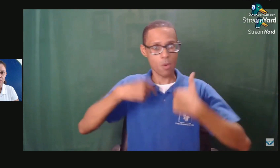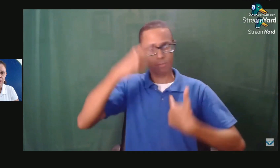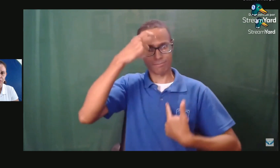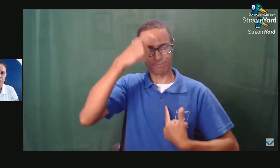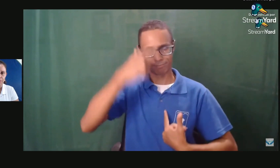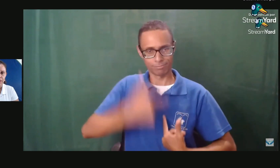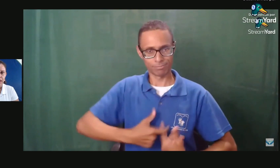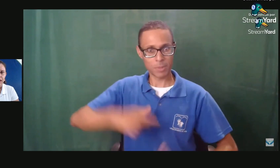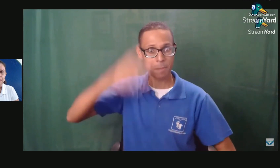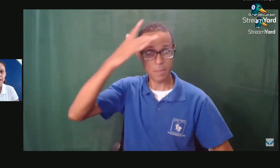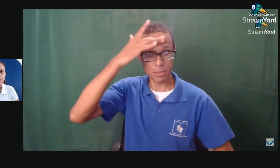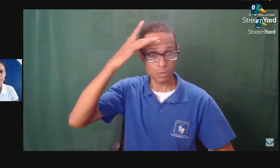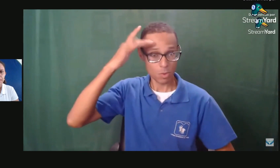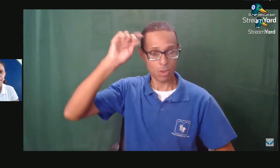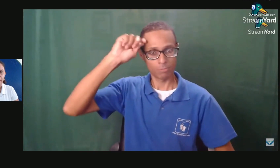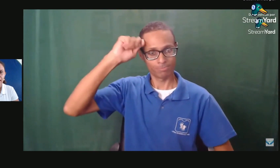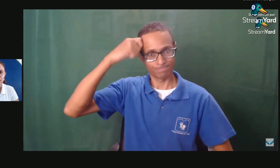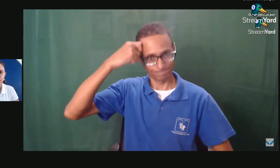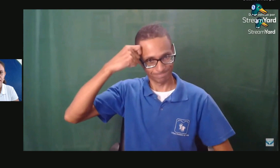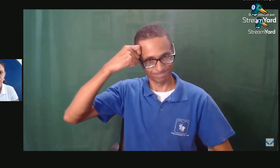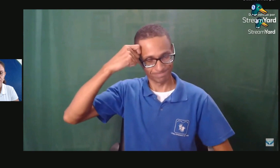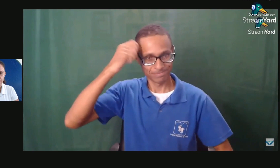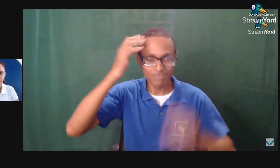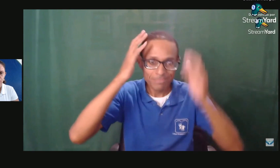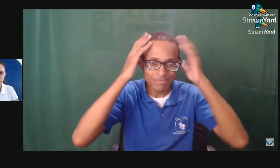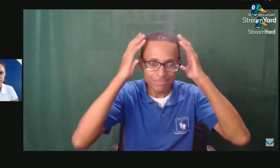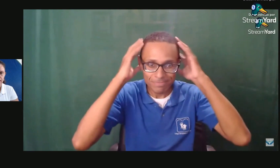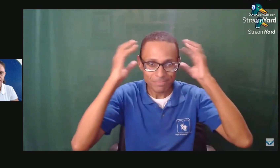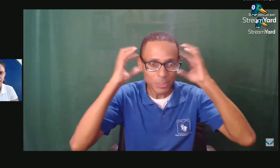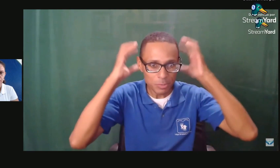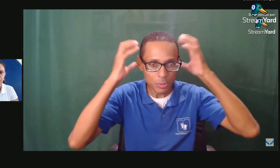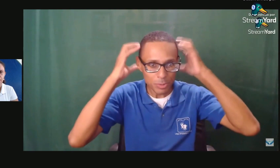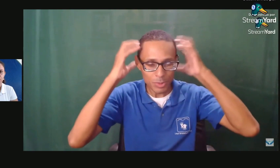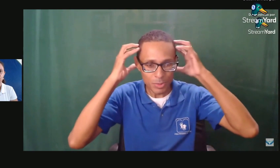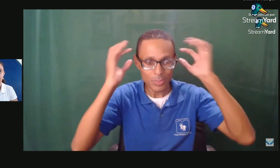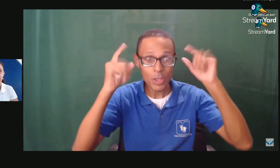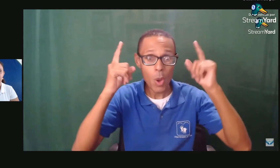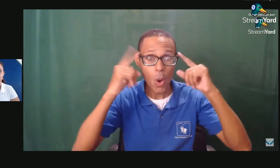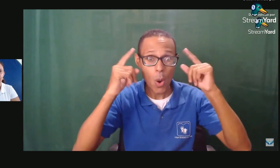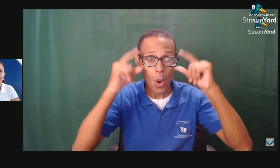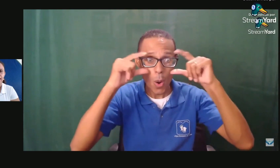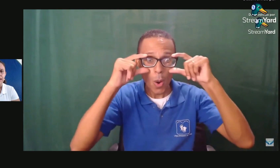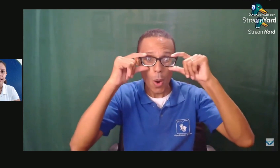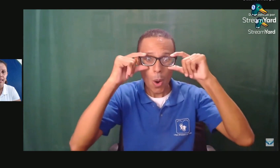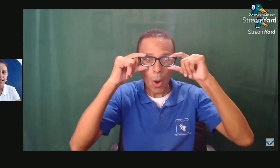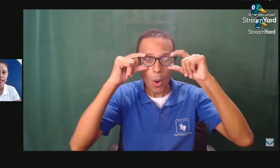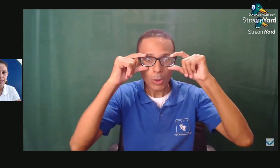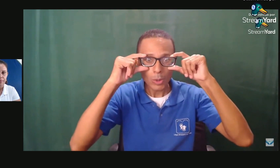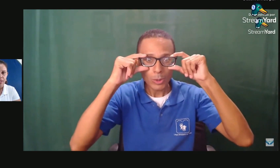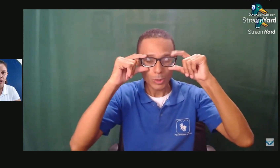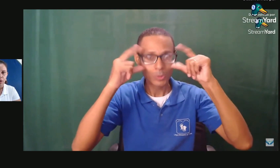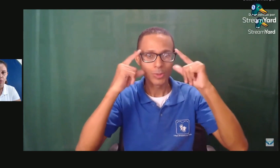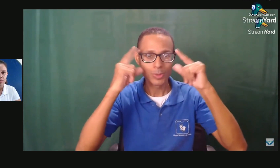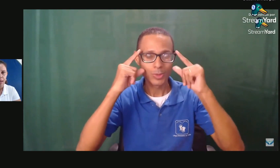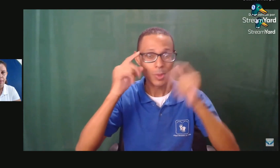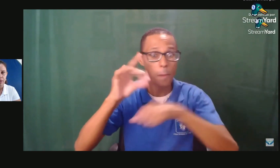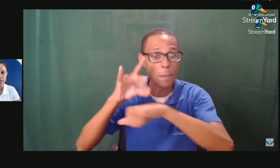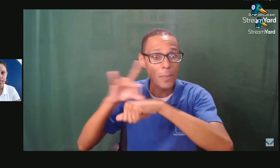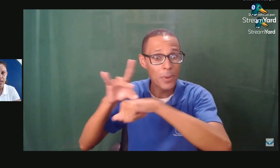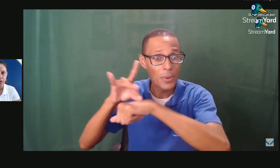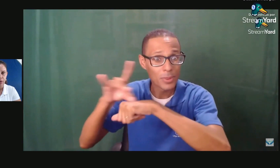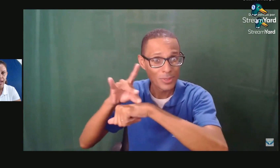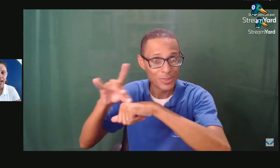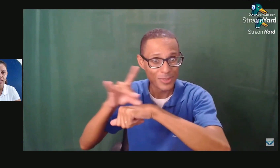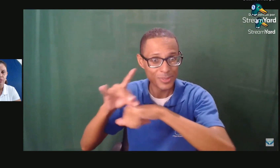o seu livro. Mas, primeiramente, eu gostaria de fazer minha audiodescrição. Eu sou uma pessoa negra, com os